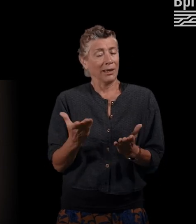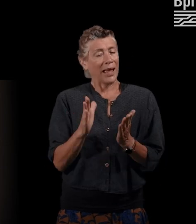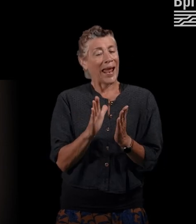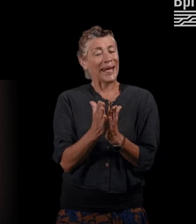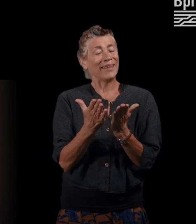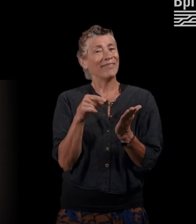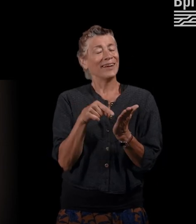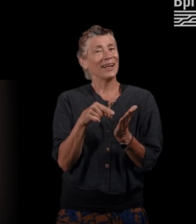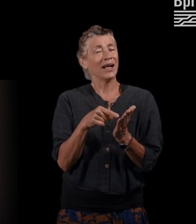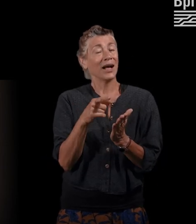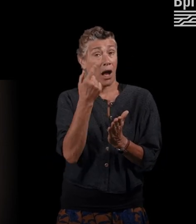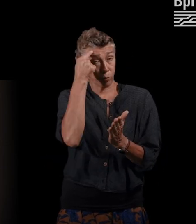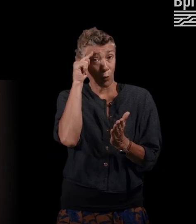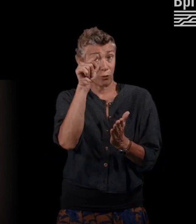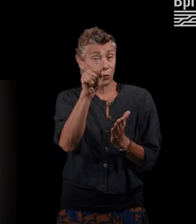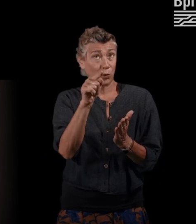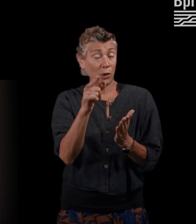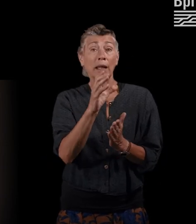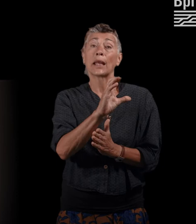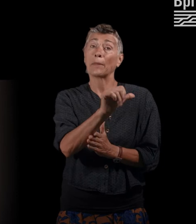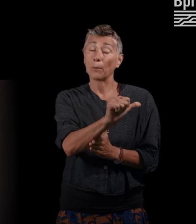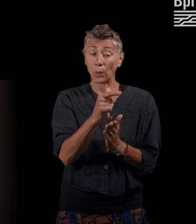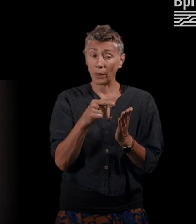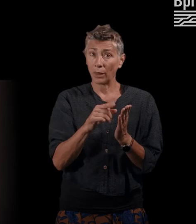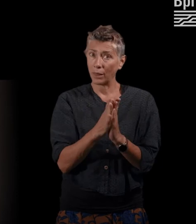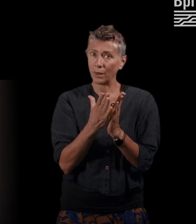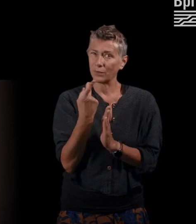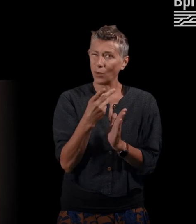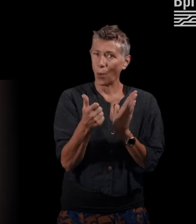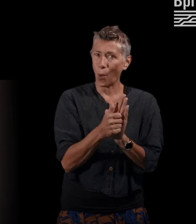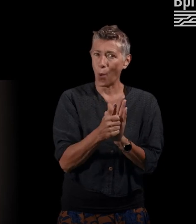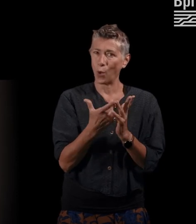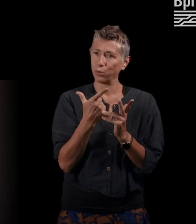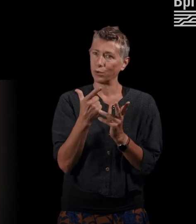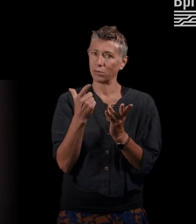vous, Camille Hamoun, est là aussi pour prendre date